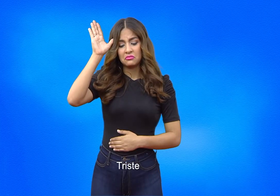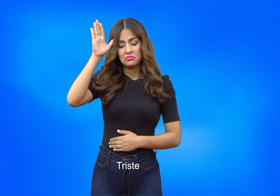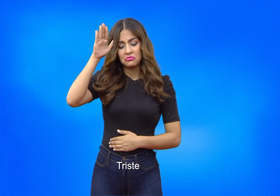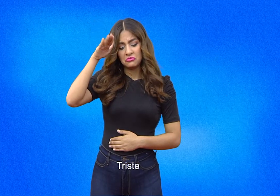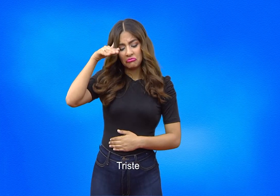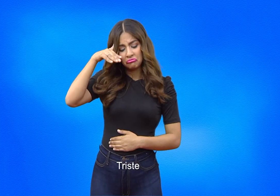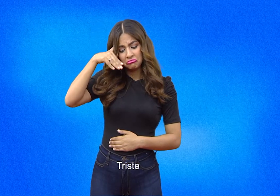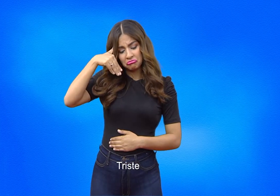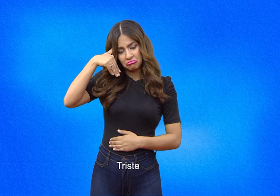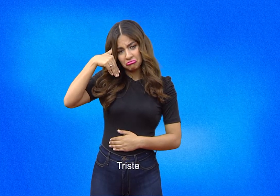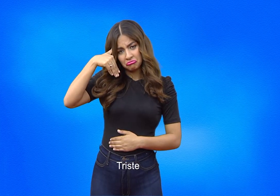Triste.